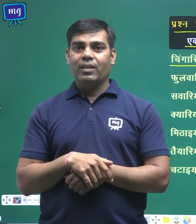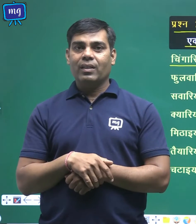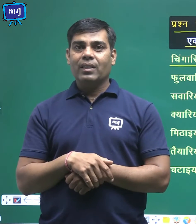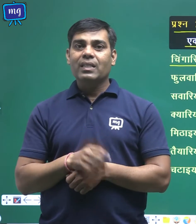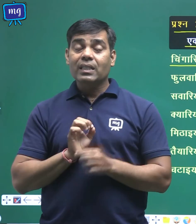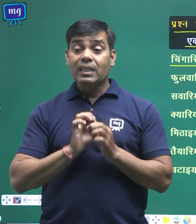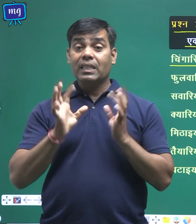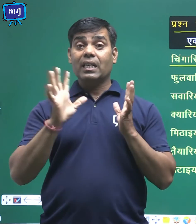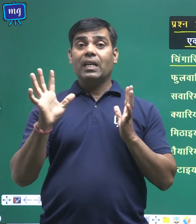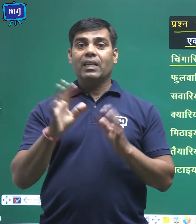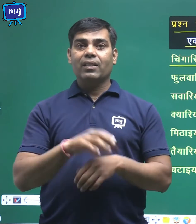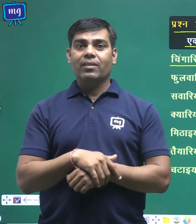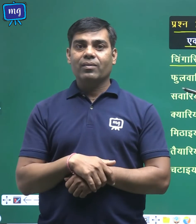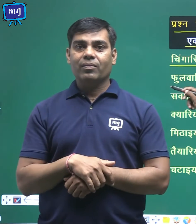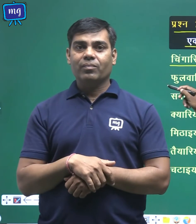चिंगारी।